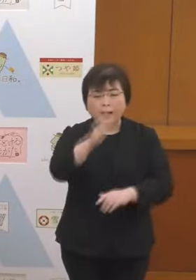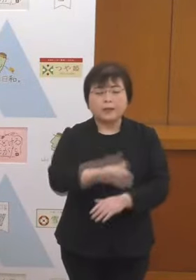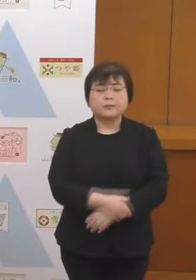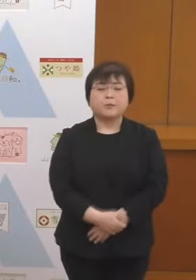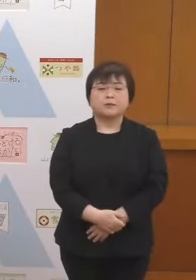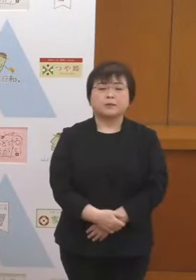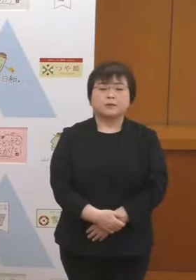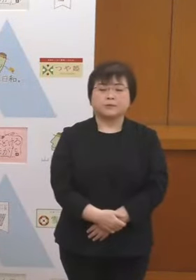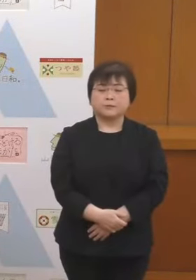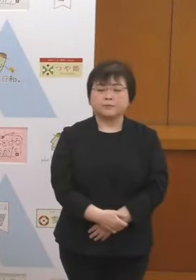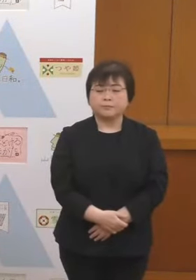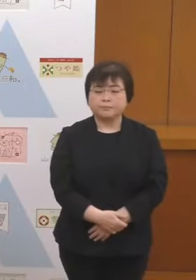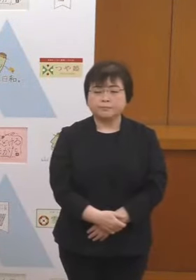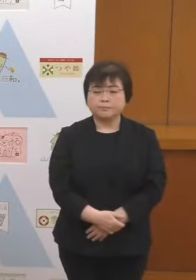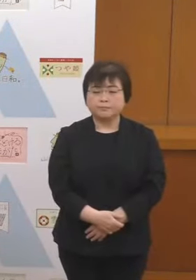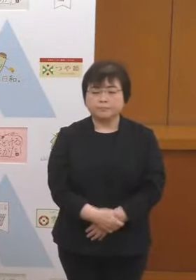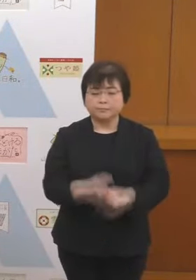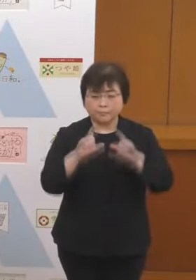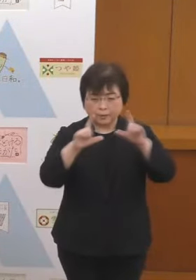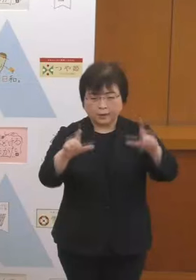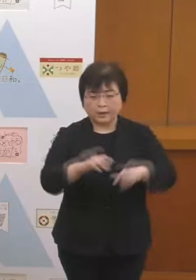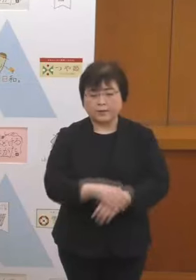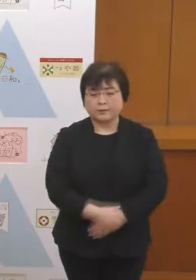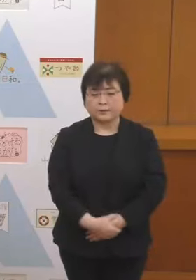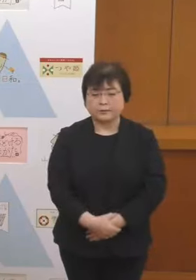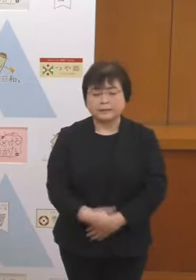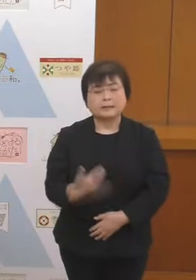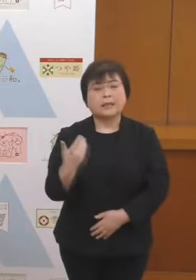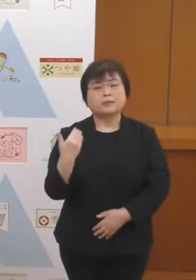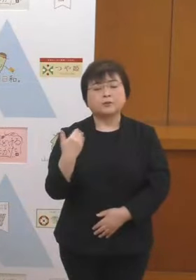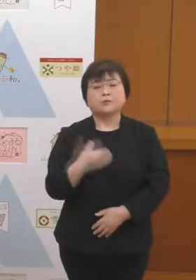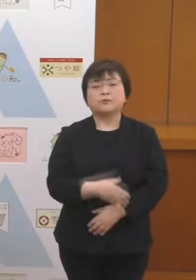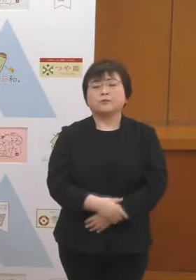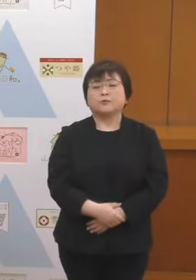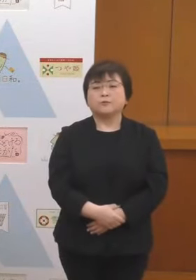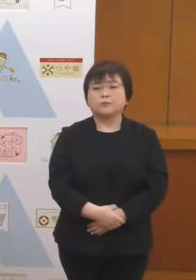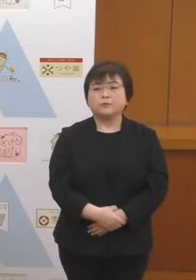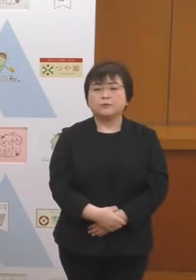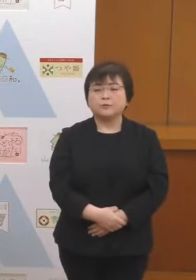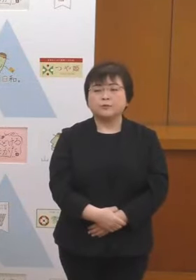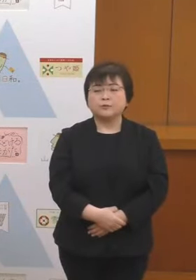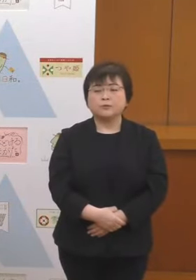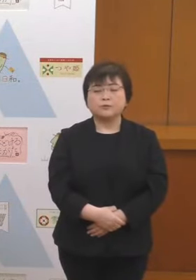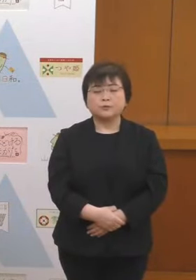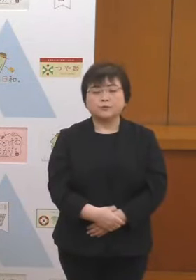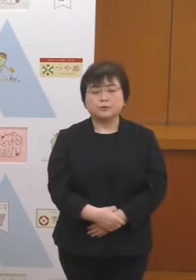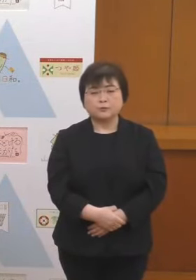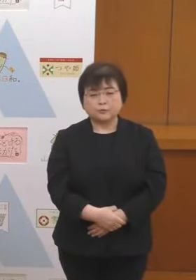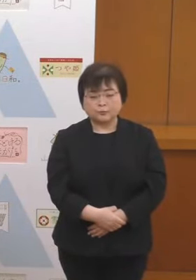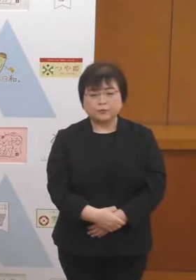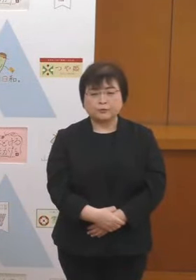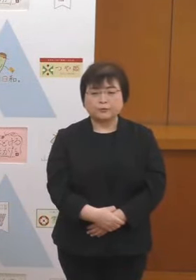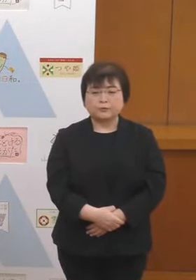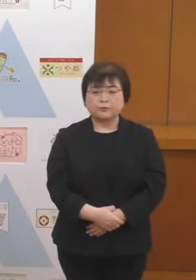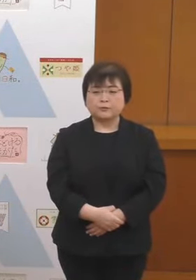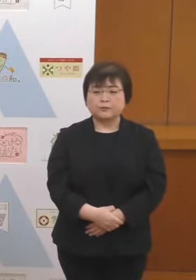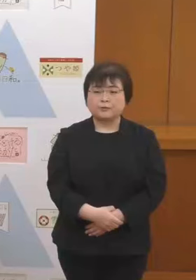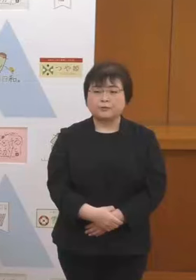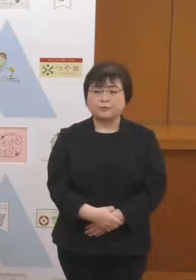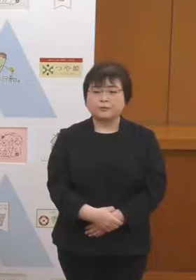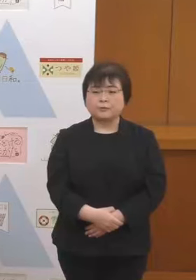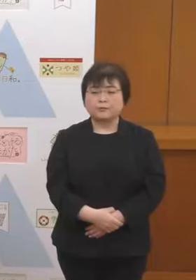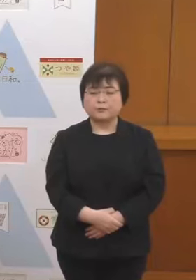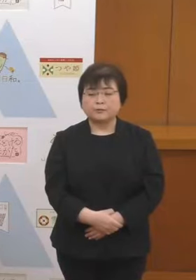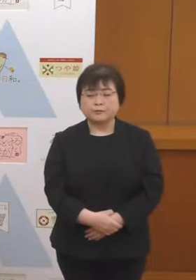くださいはいえま先日ですねあの私もまちょっとあの県議